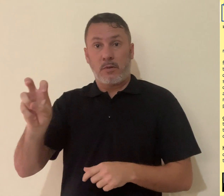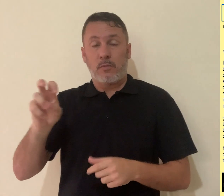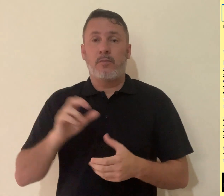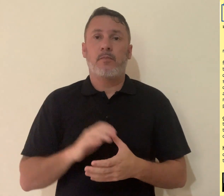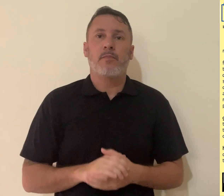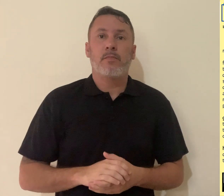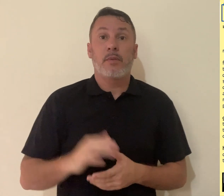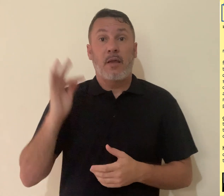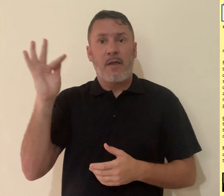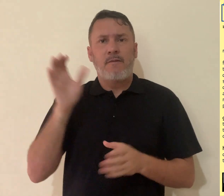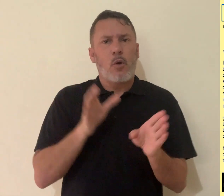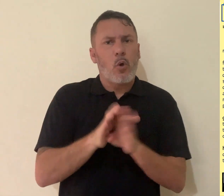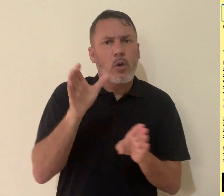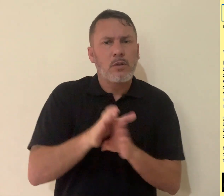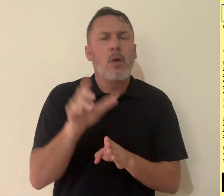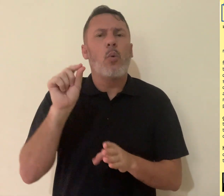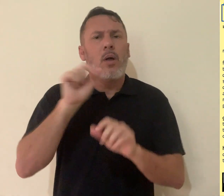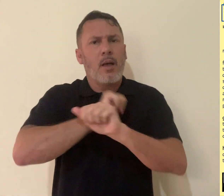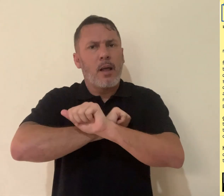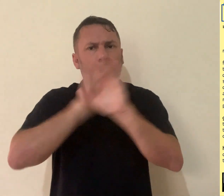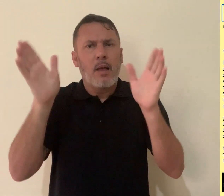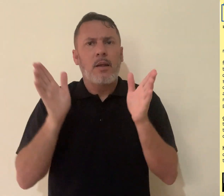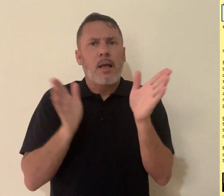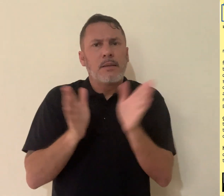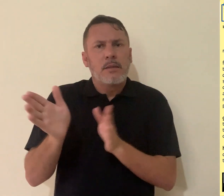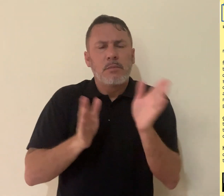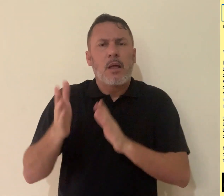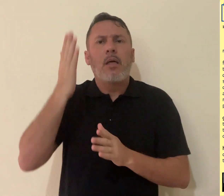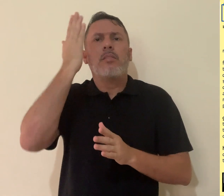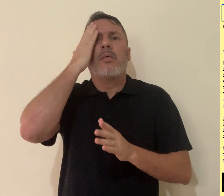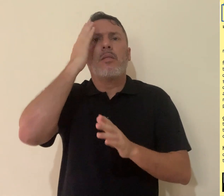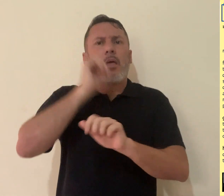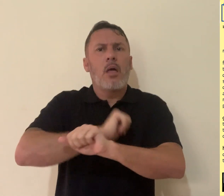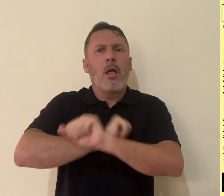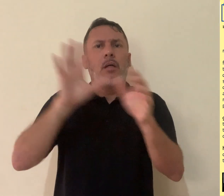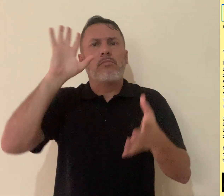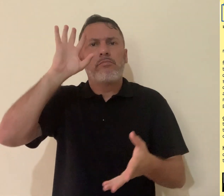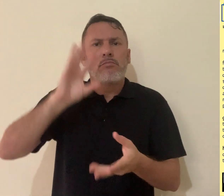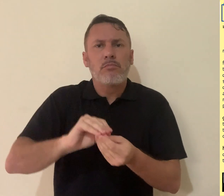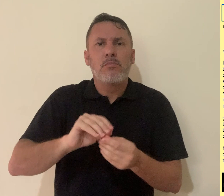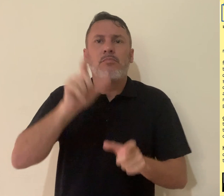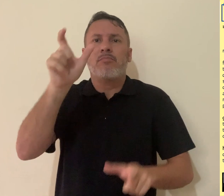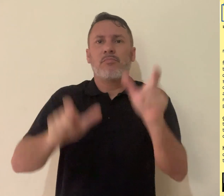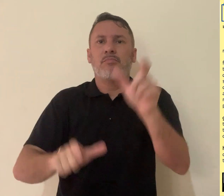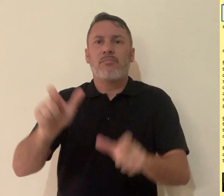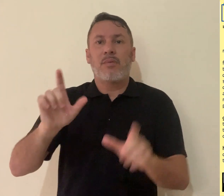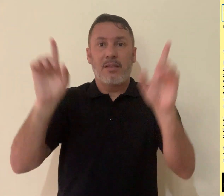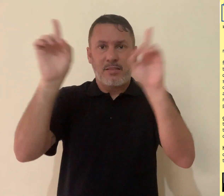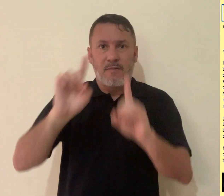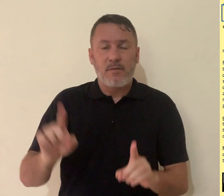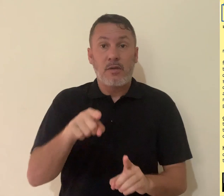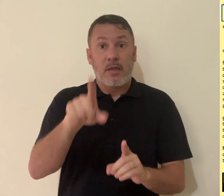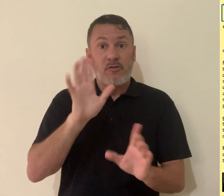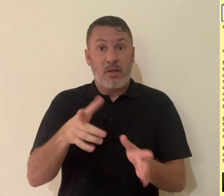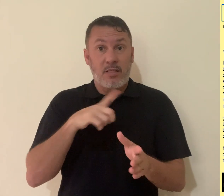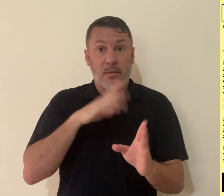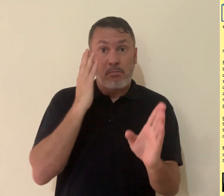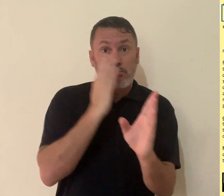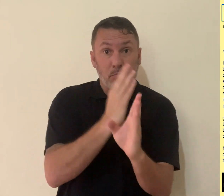1029 d95f a orientar de maneira clara e acessível trabalhadores e trabalhadoras com